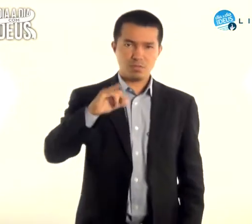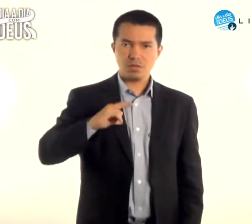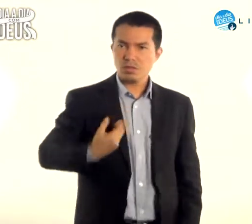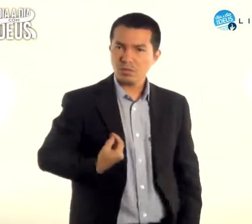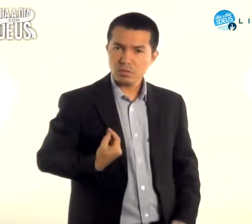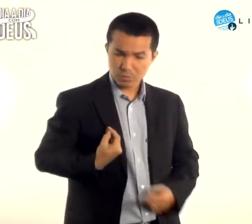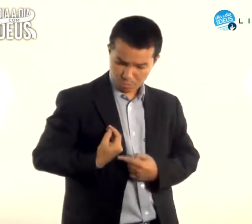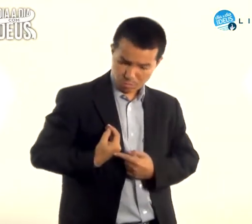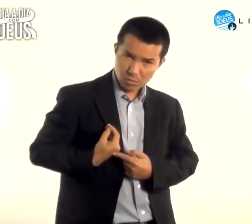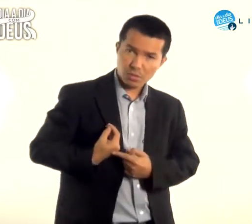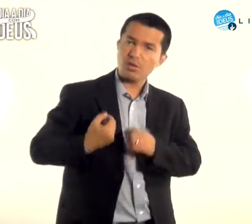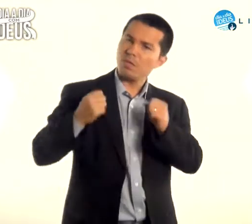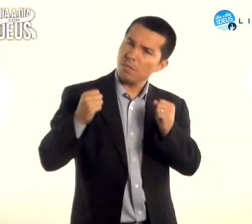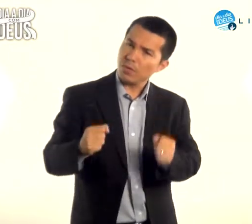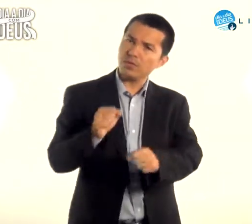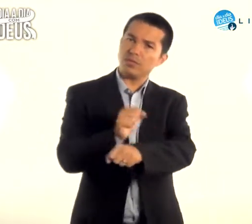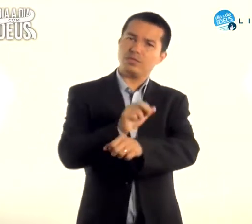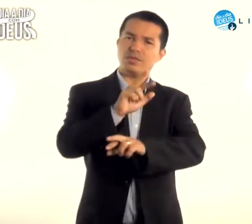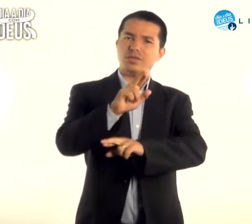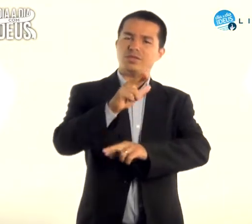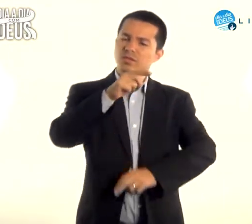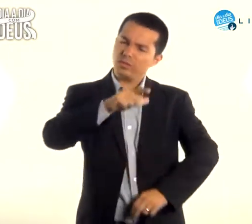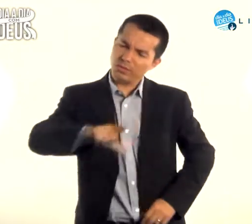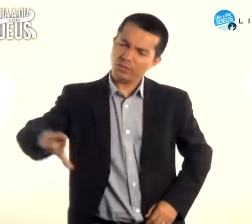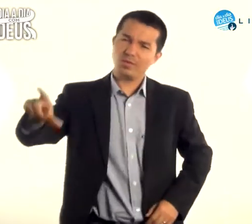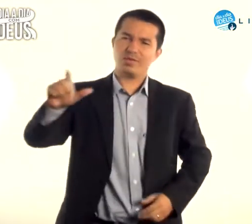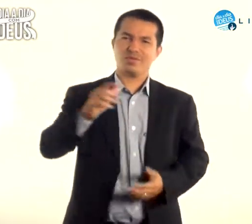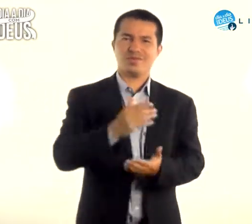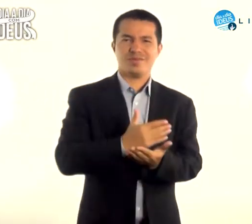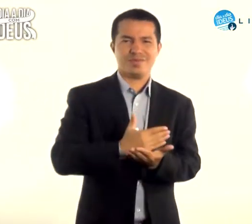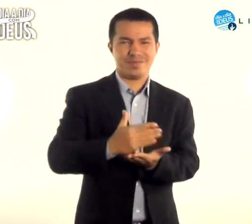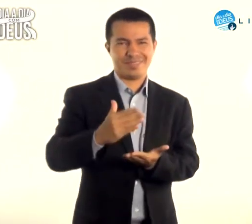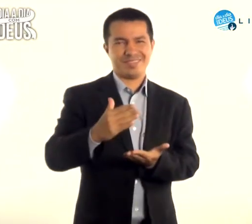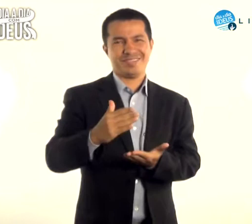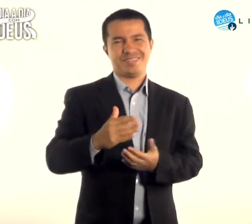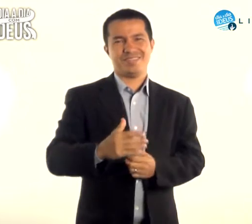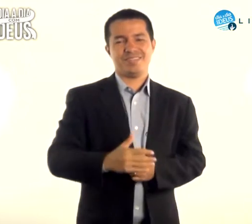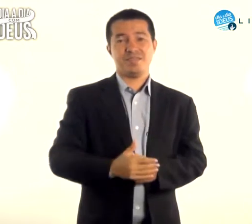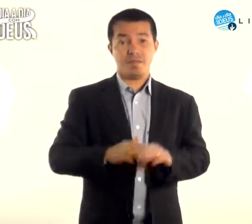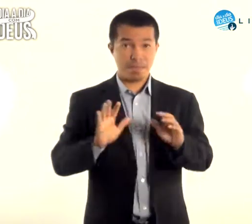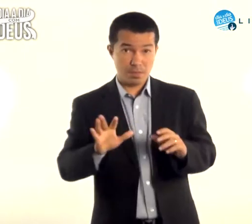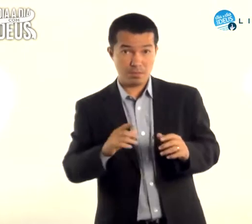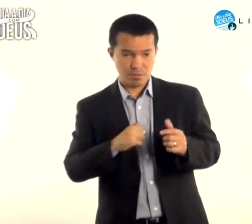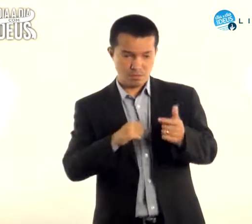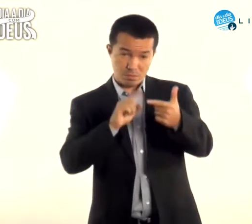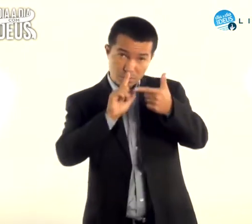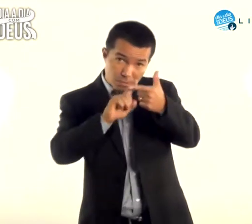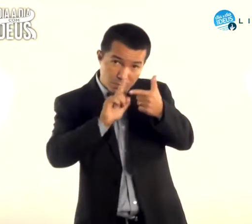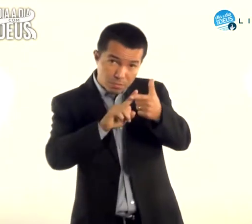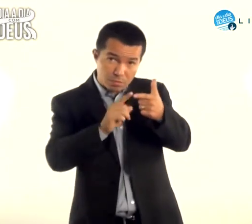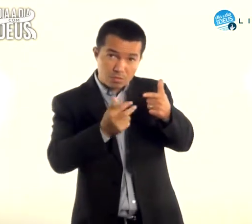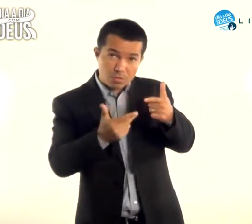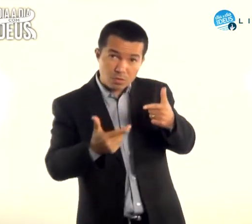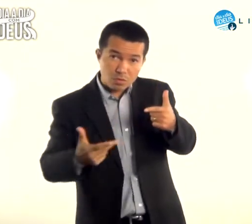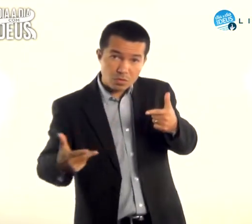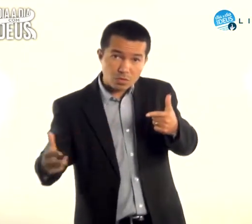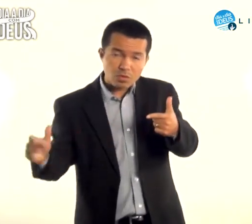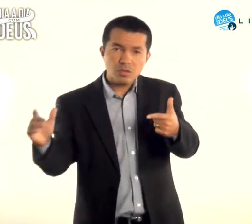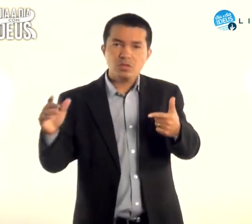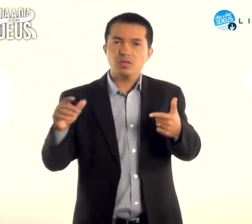de se reorganizar. Mas, queridos, essa é a só primeira conclusão do que Salomão colocou para nós. E eu